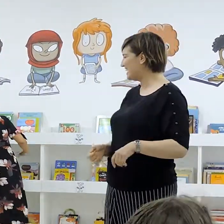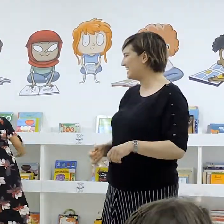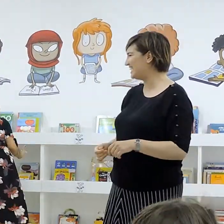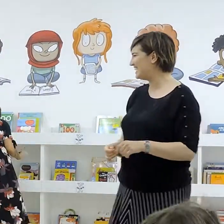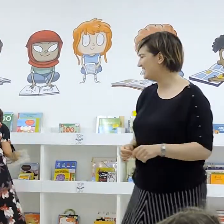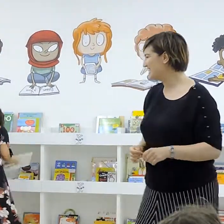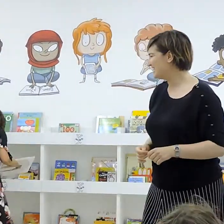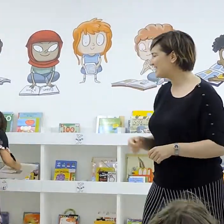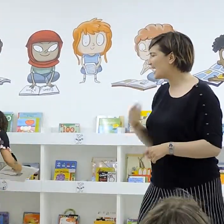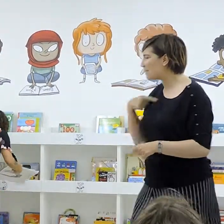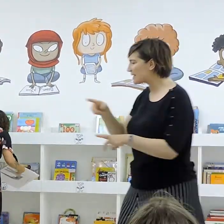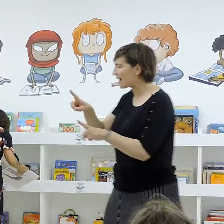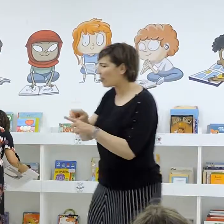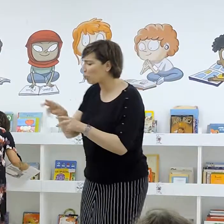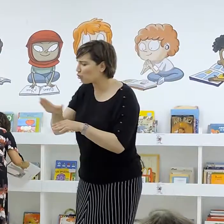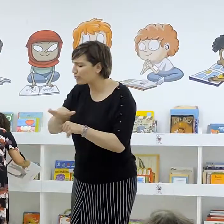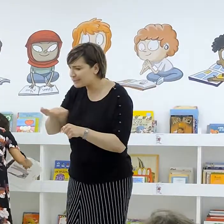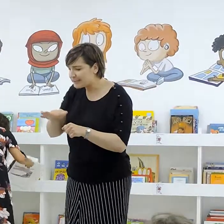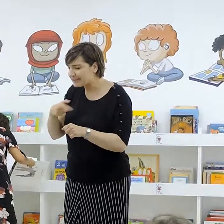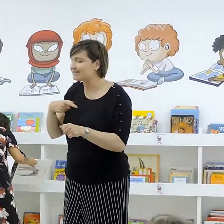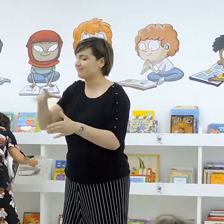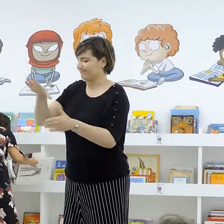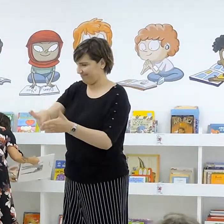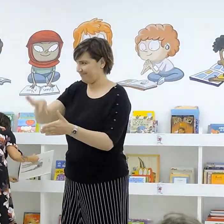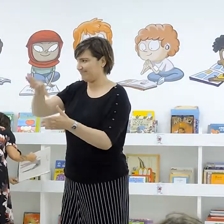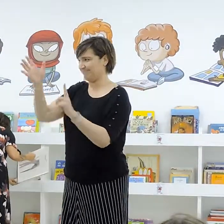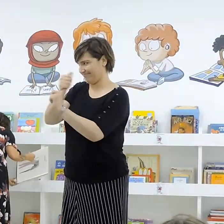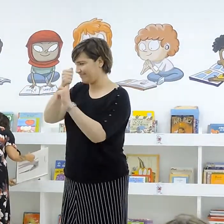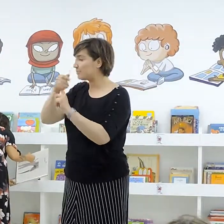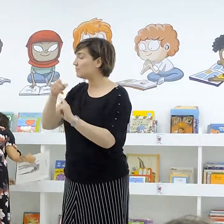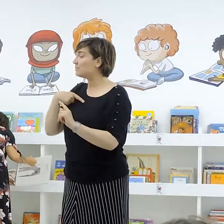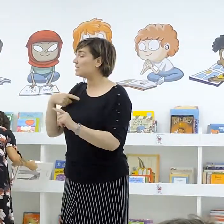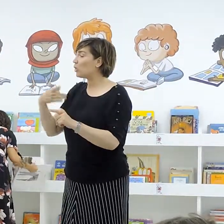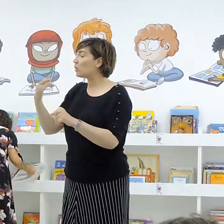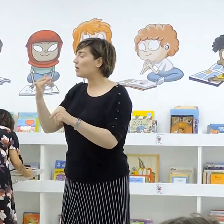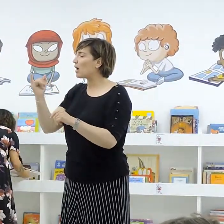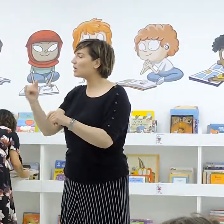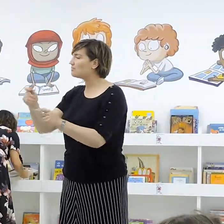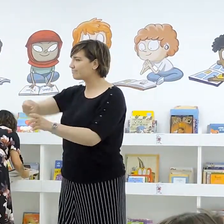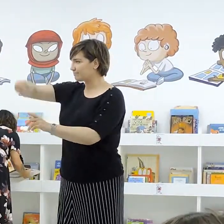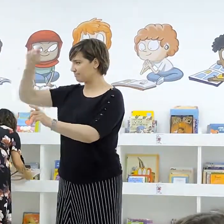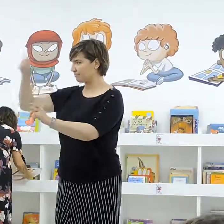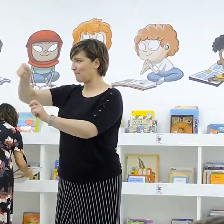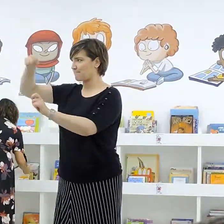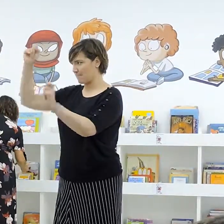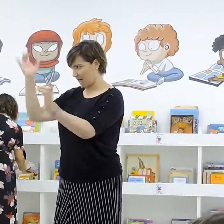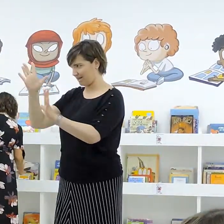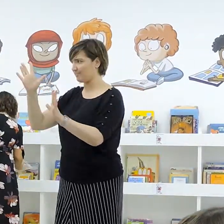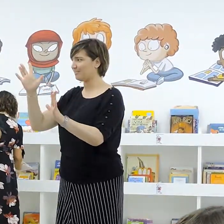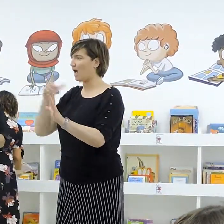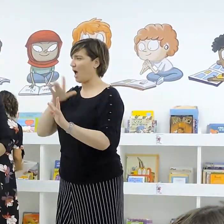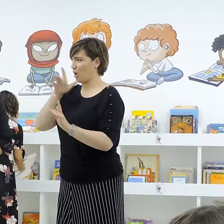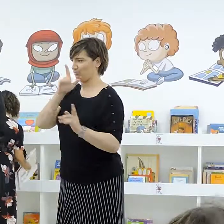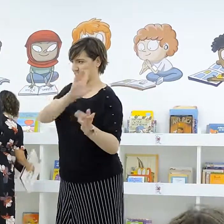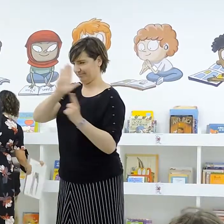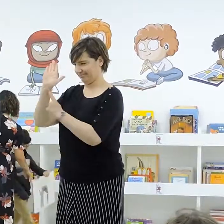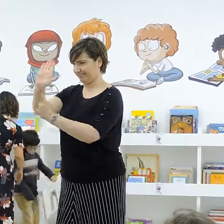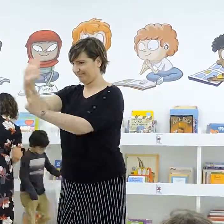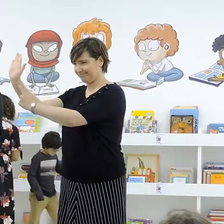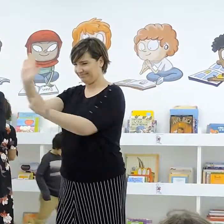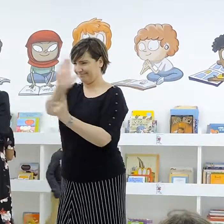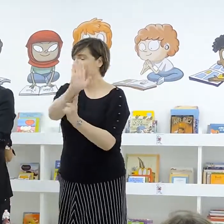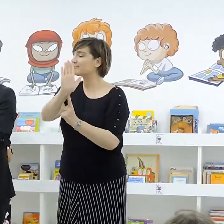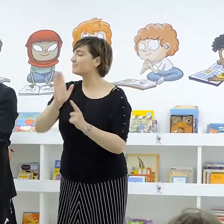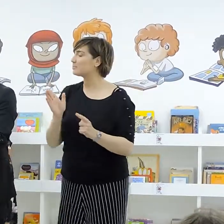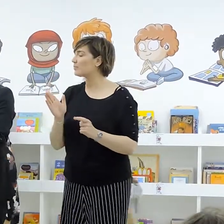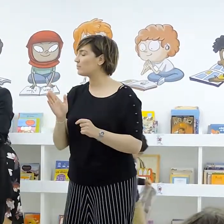Donde tengo... Aquí está. Y tengo una varita mágica. Ahora os la enseño.